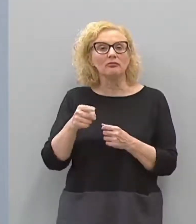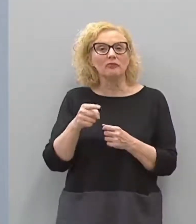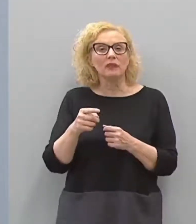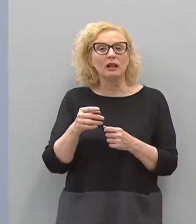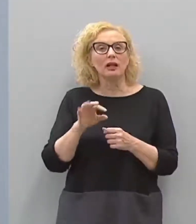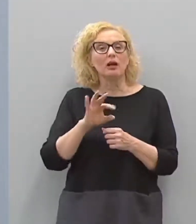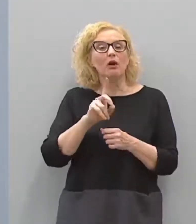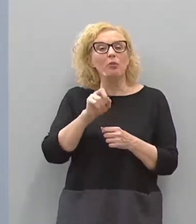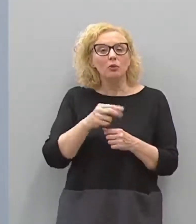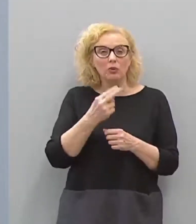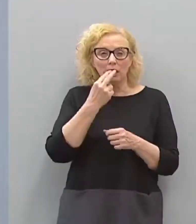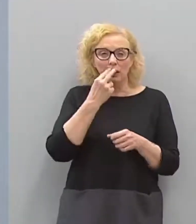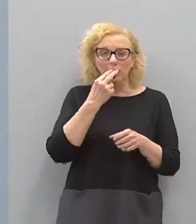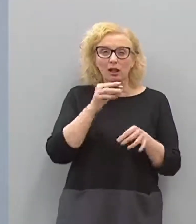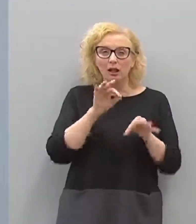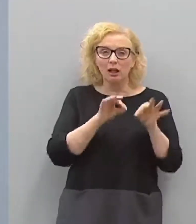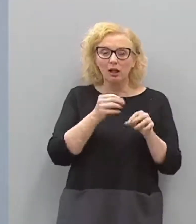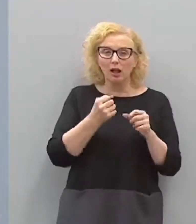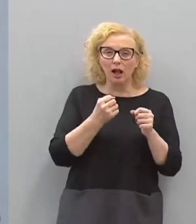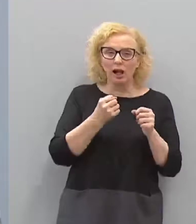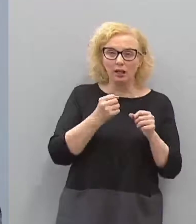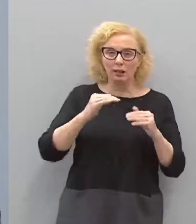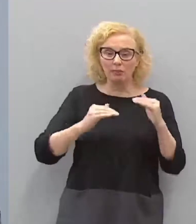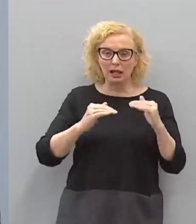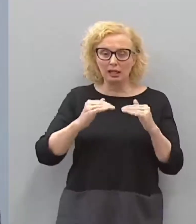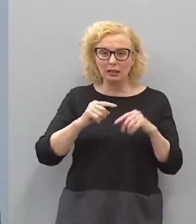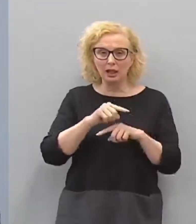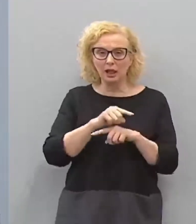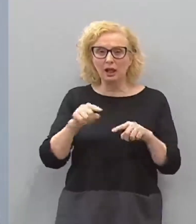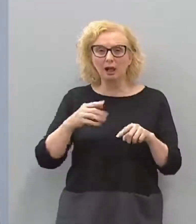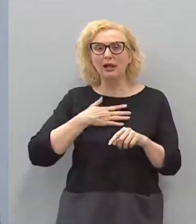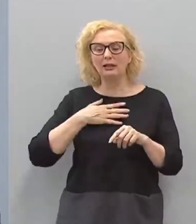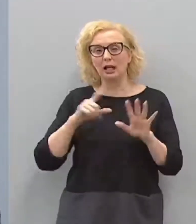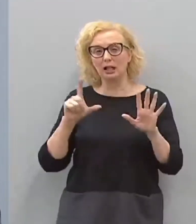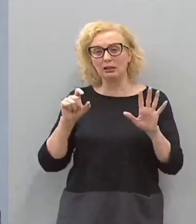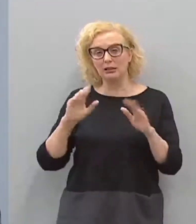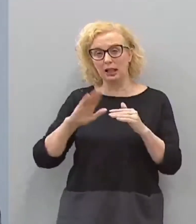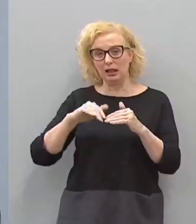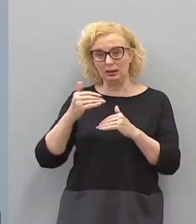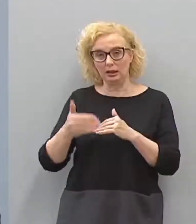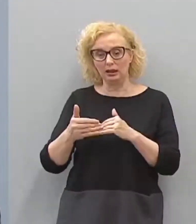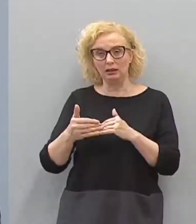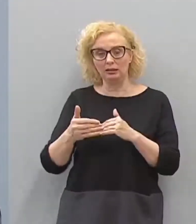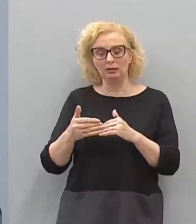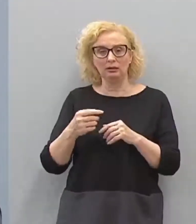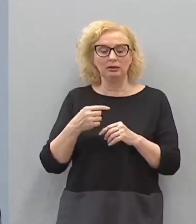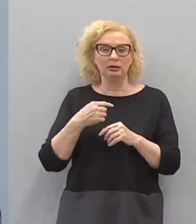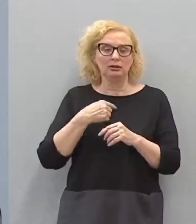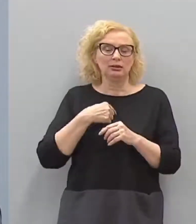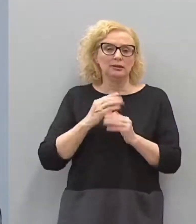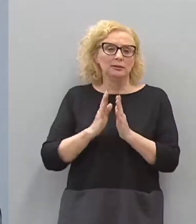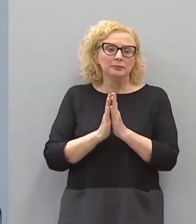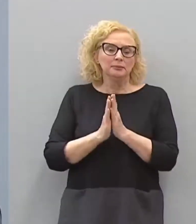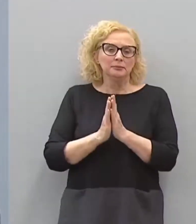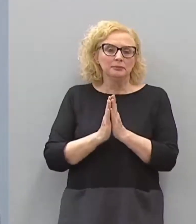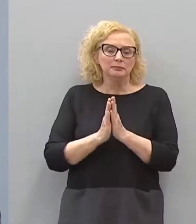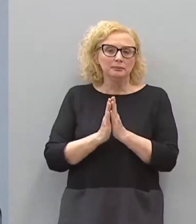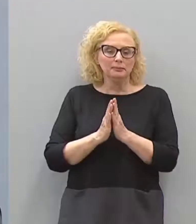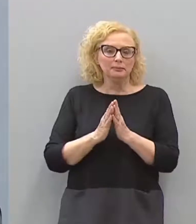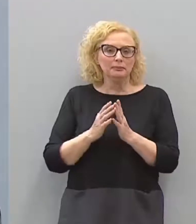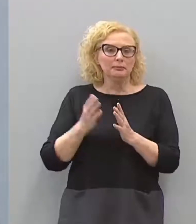intensità nella media intensità la gran parte di questi sono ultra settantenni e quindi il mio invito che ho fatto